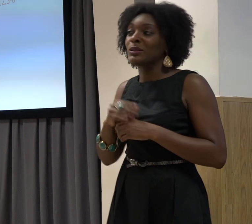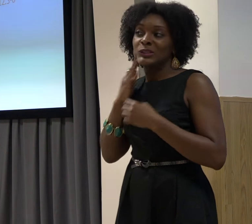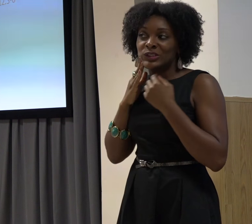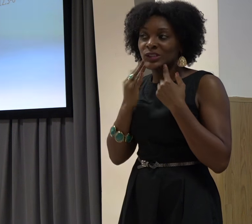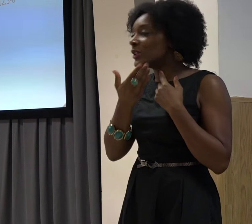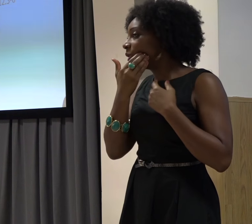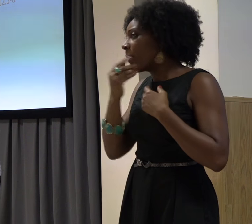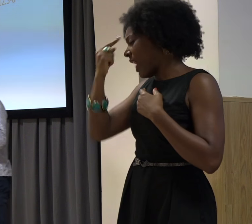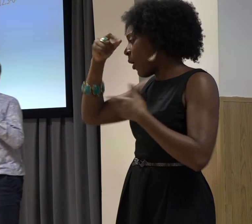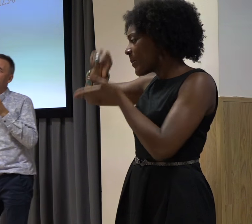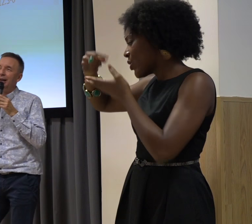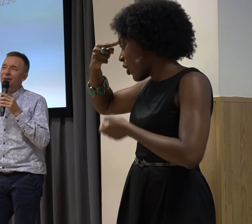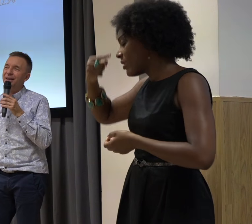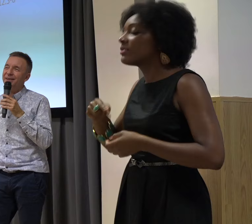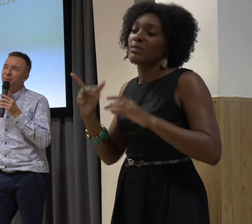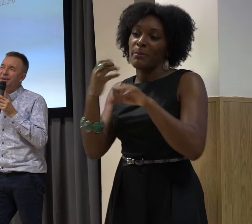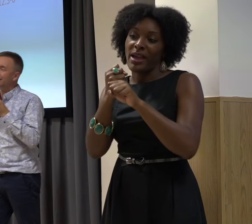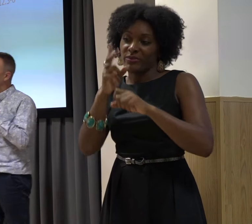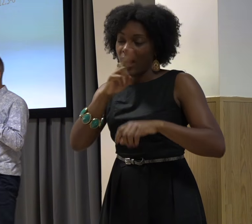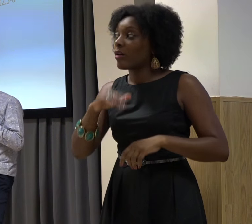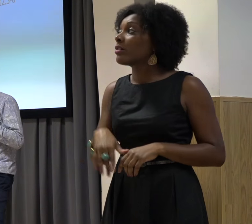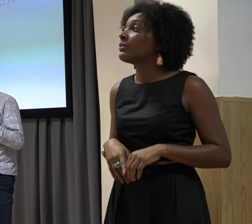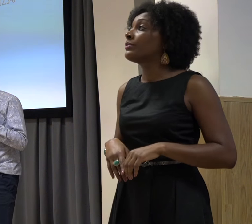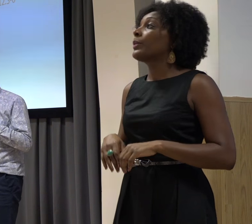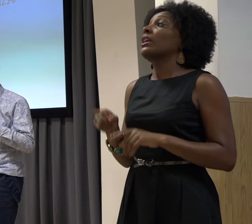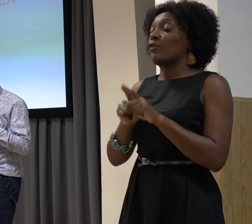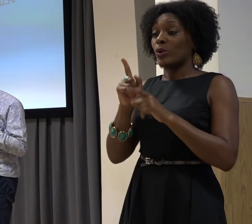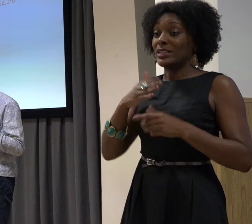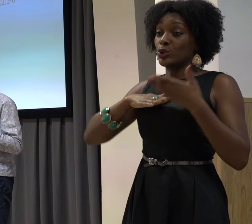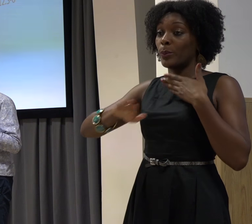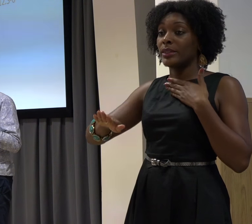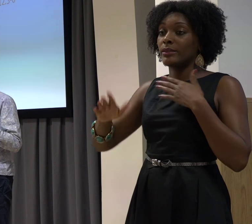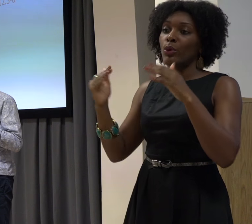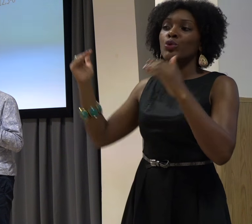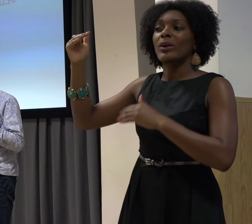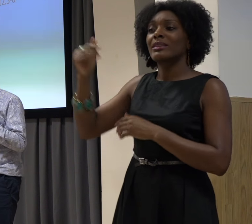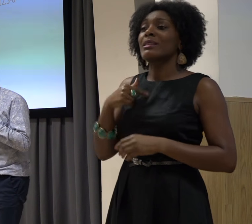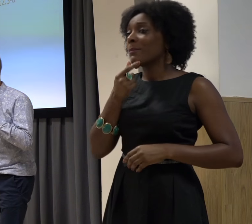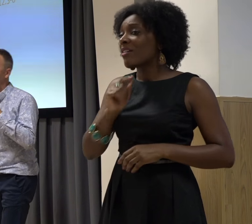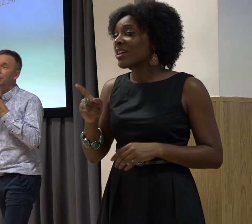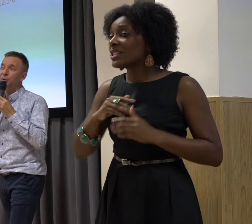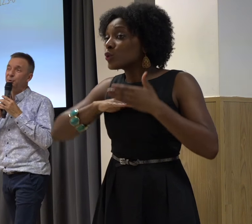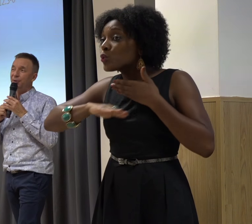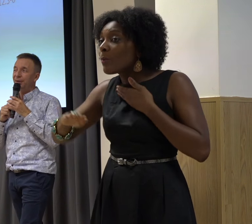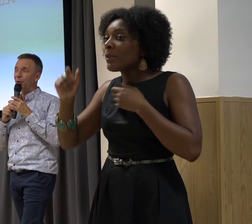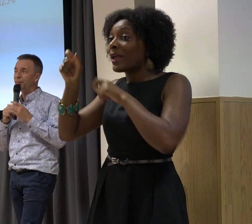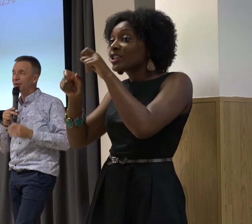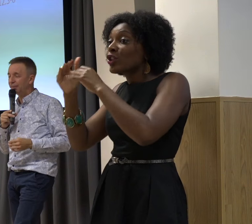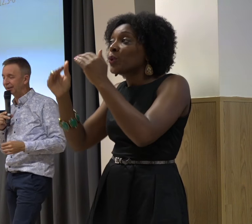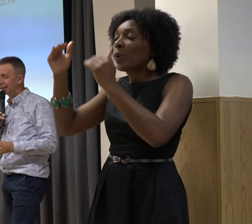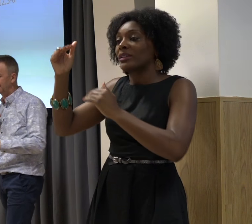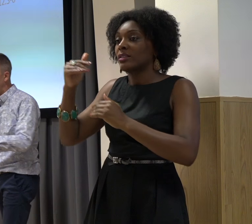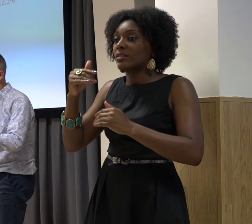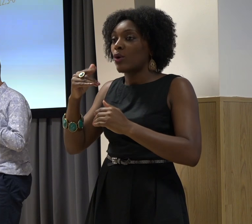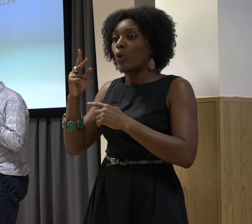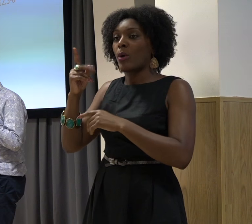Le résultat d'un culte raisonnable, c'est aussi d'être soumis aux autorités. Ah, c'est pas facile ça. Pourtant, Dieu nous le dit dans Romains chapitre